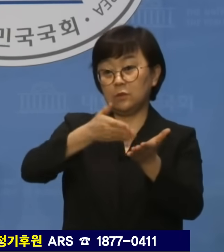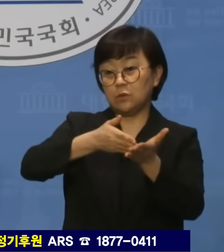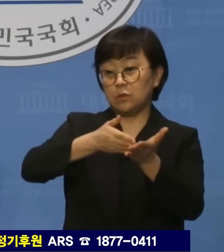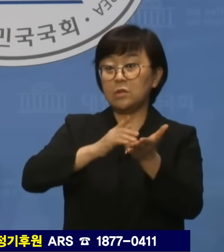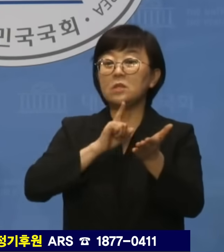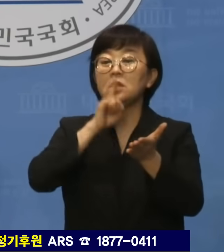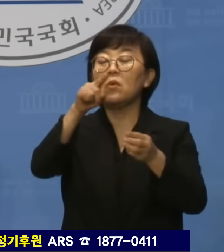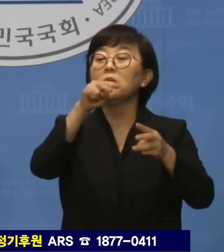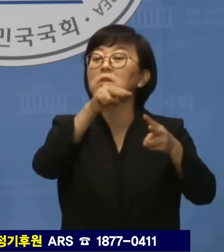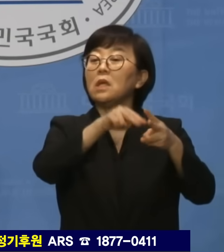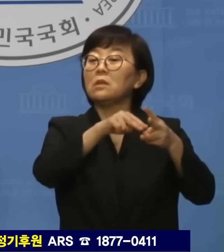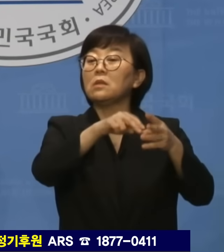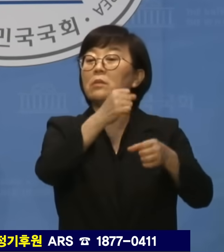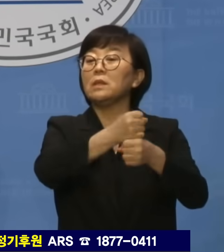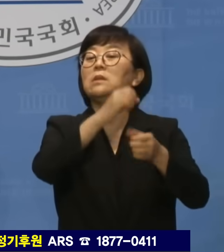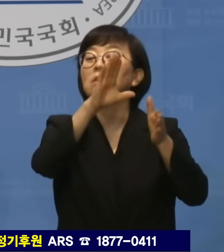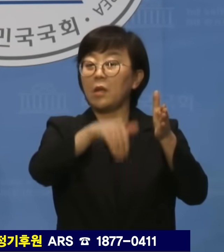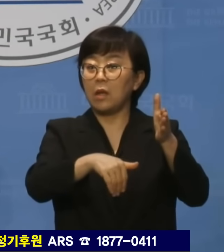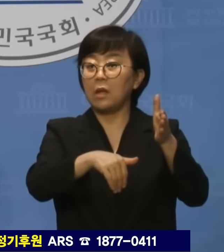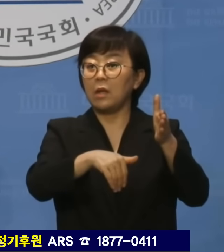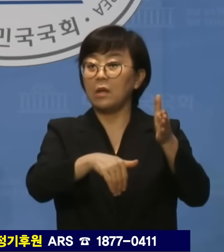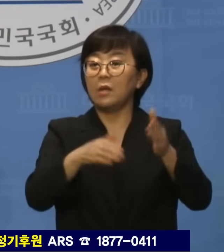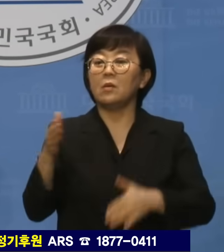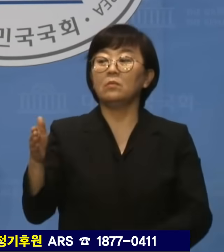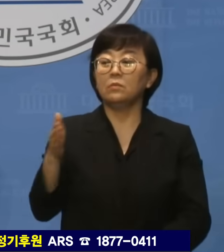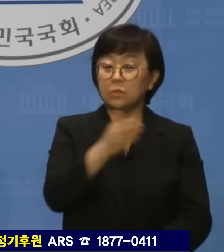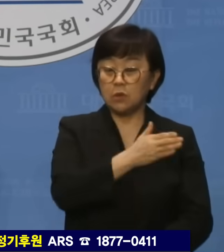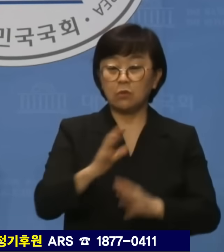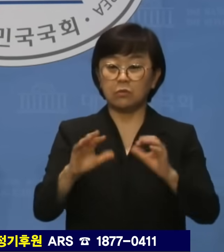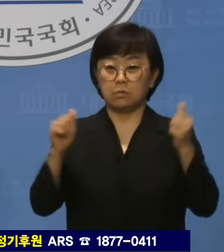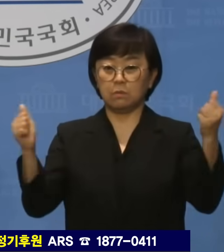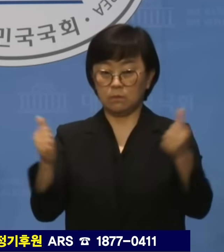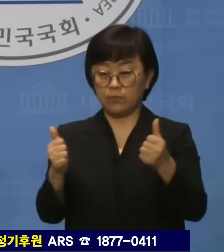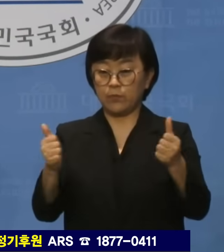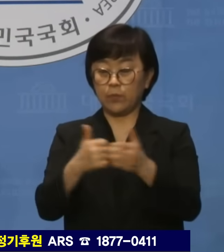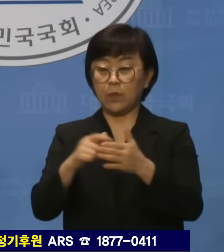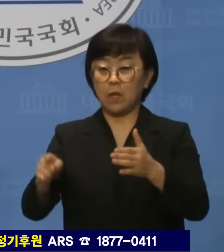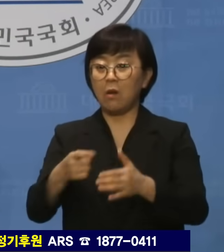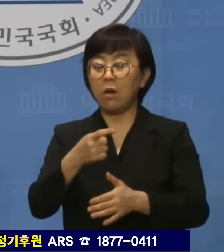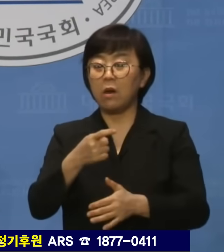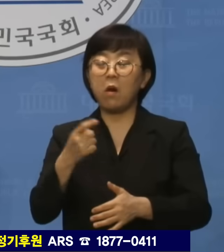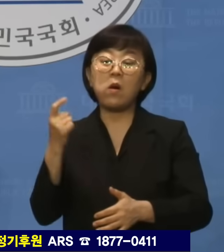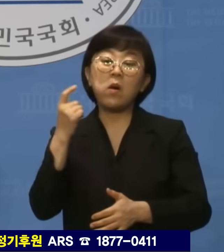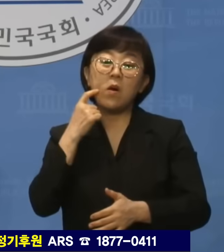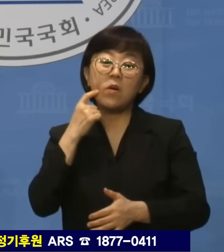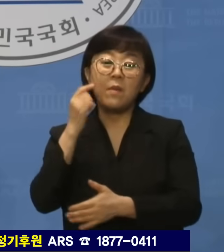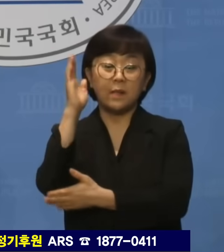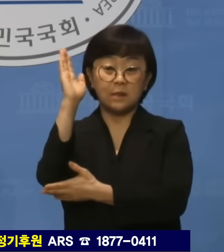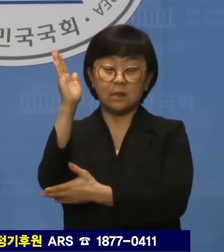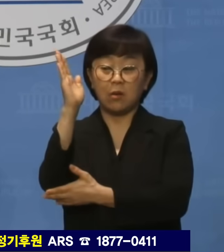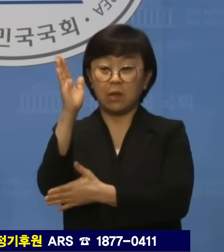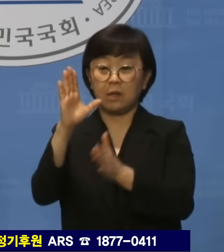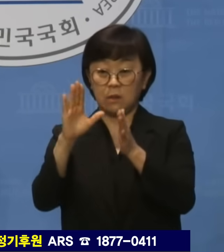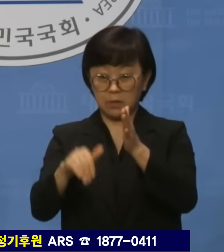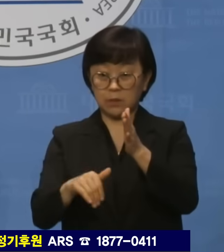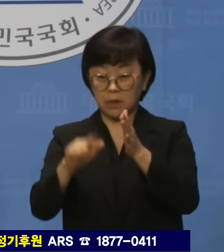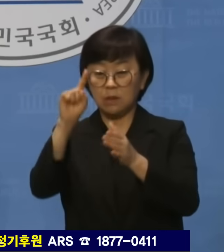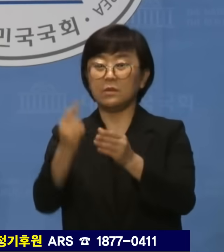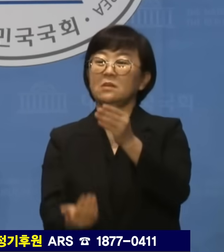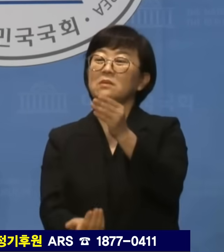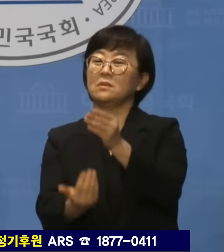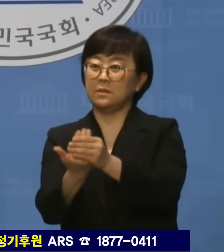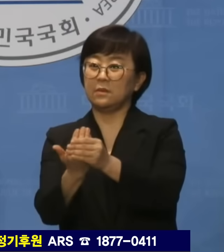신고 센터를 만들 때부터, 그리고 이것을 국회에서 위증을 할 때부터 이런 사고가 날